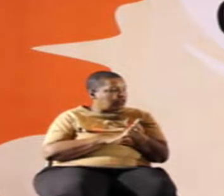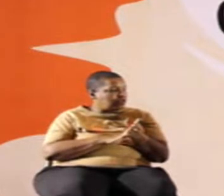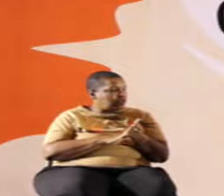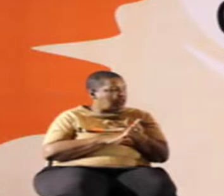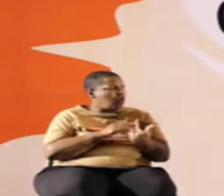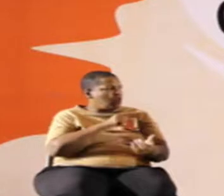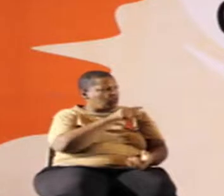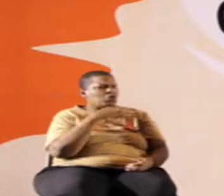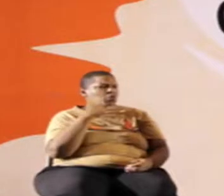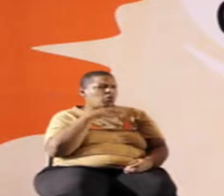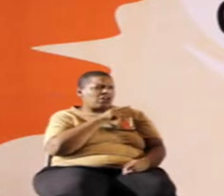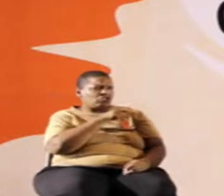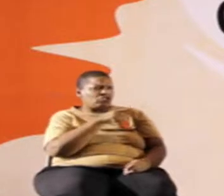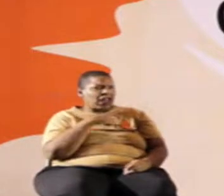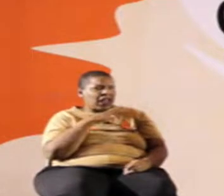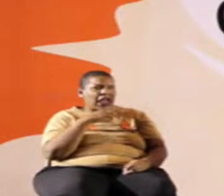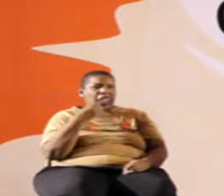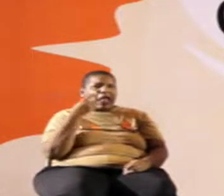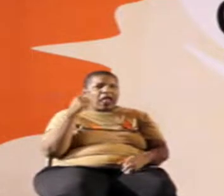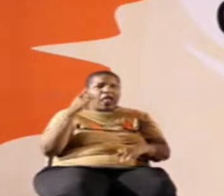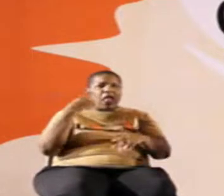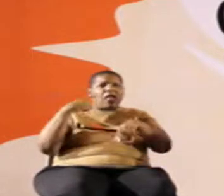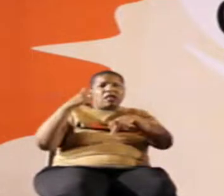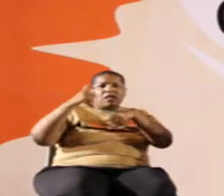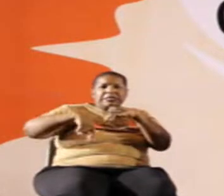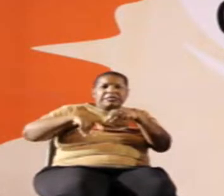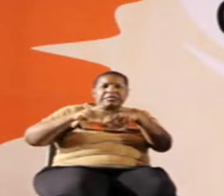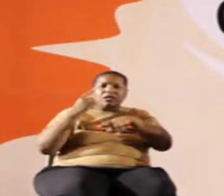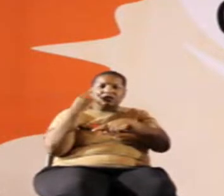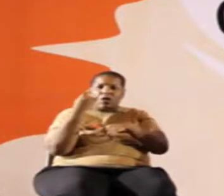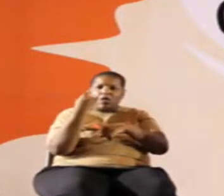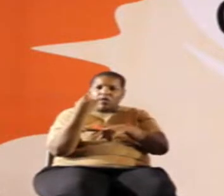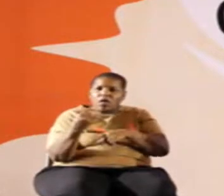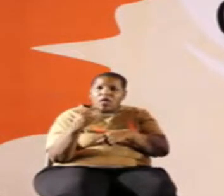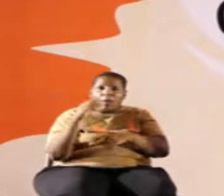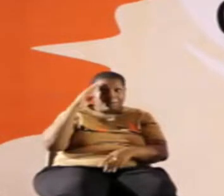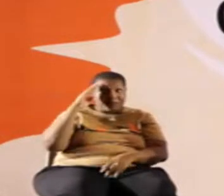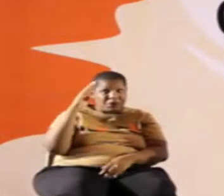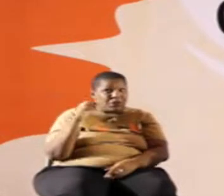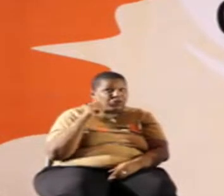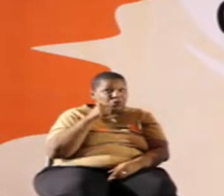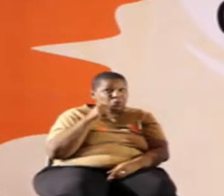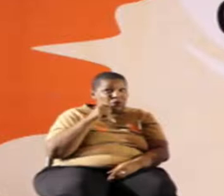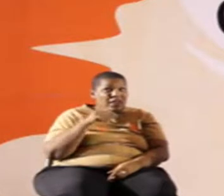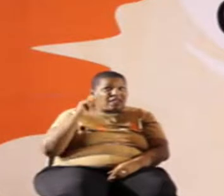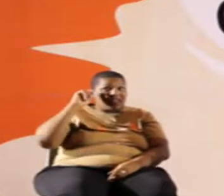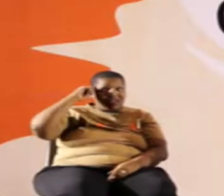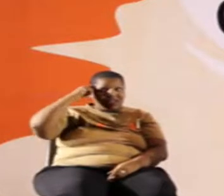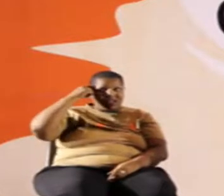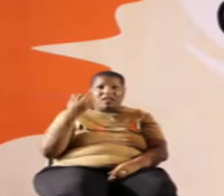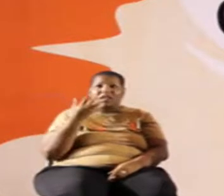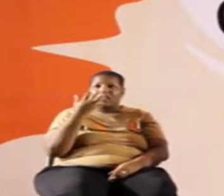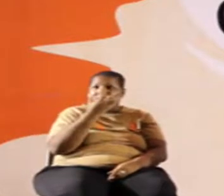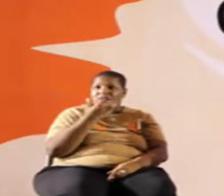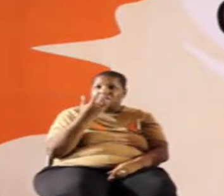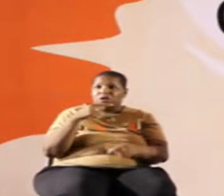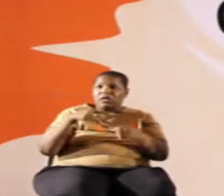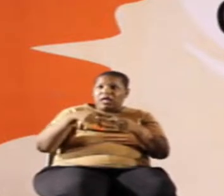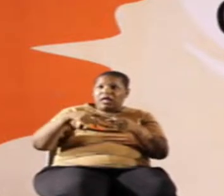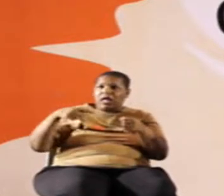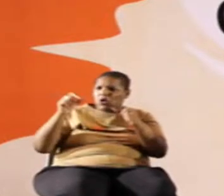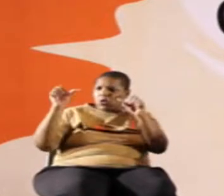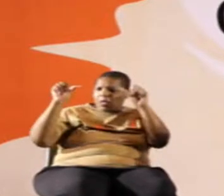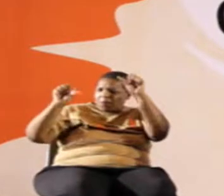você não acha que a hipersexualização da mulher, principalmente da mulher negra, na música periférica, não